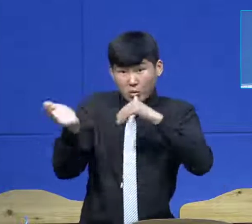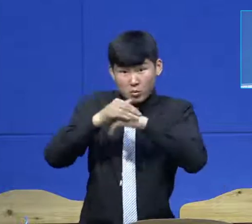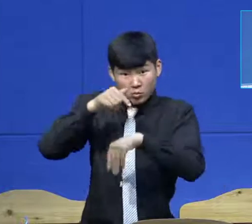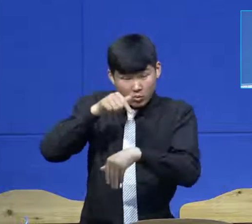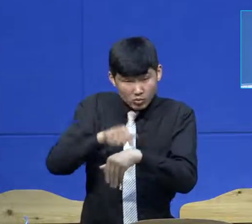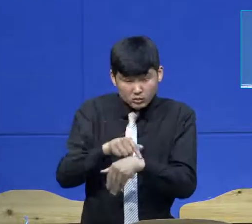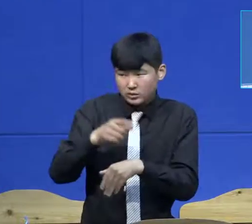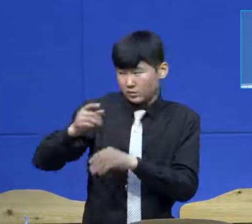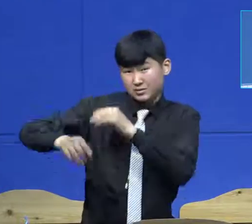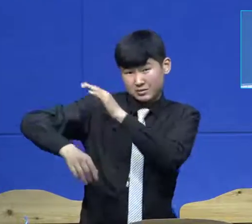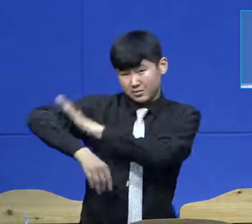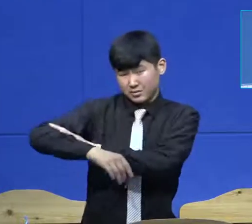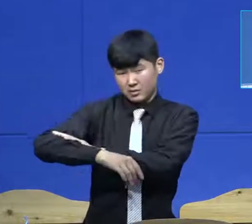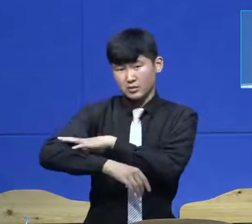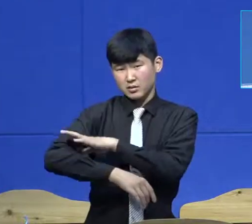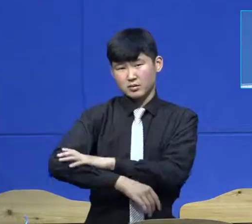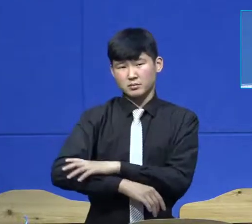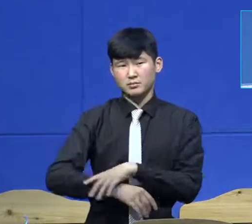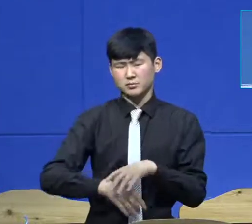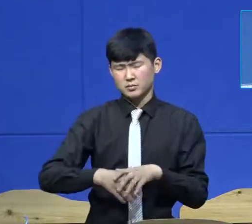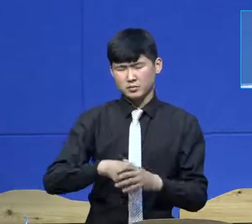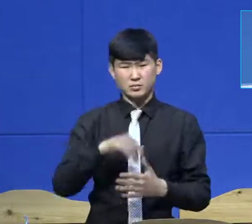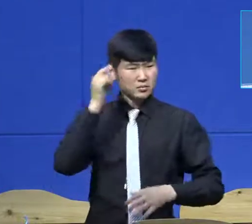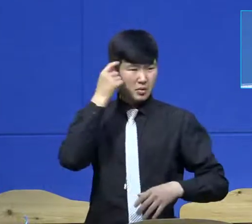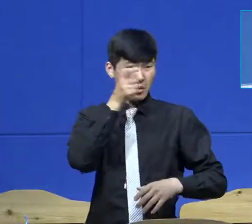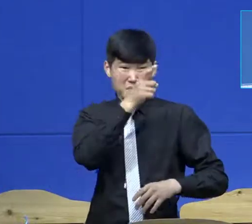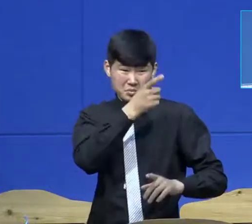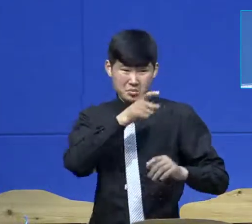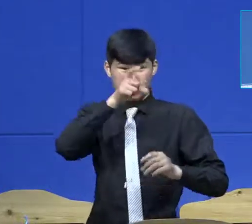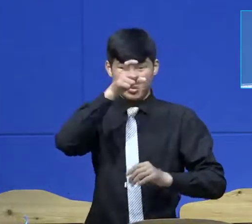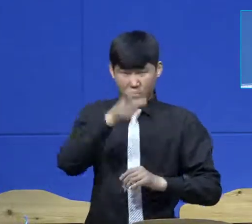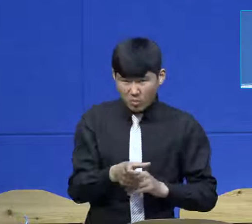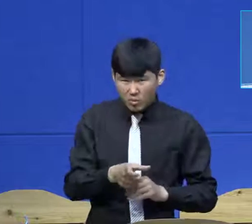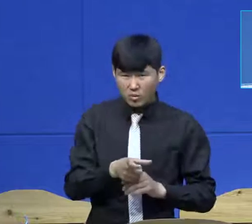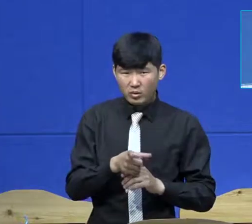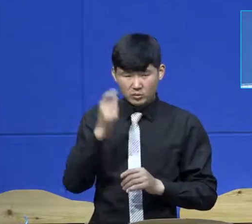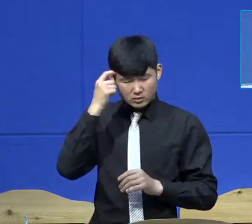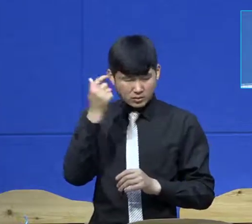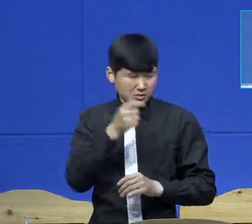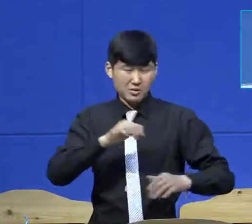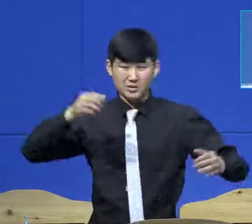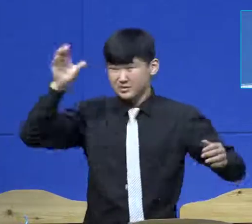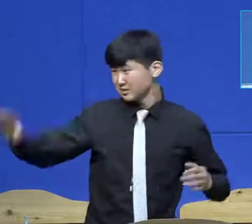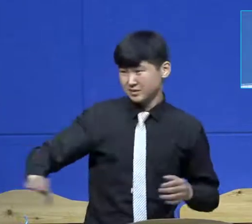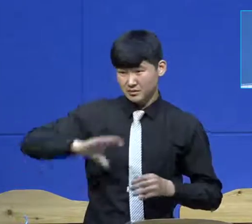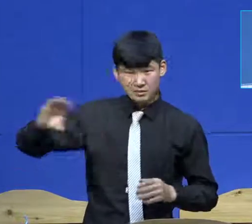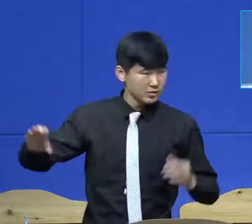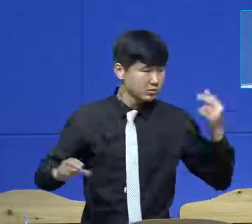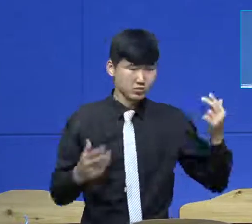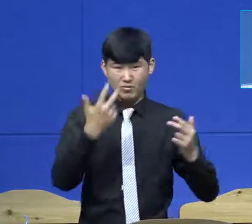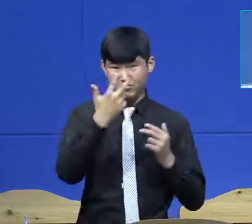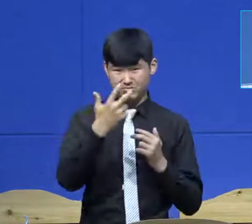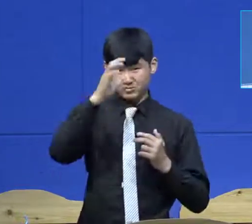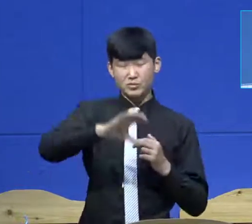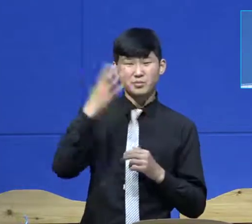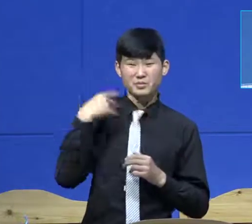дээрэмчин ямар их хүн алсан бол муухайгийн сонгож л хийдэг байсан тийм үн. Сайн үйлэг бол баг нэг амьдралдаа нэг ч удаа хийж